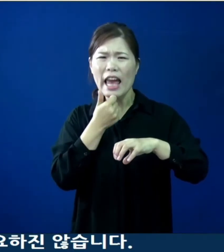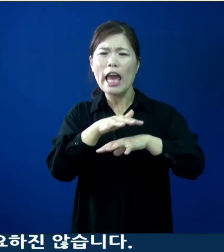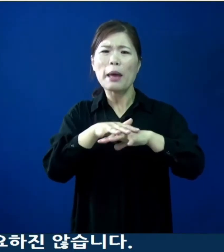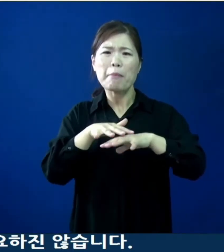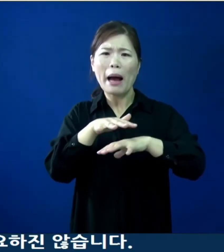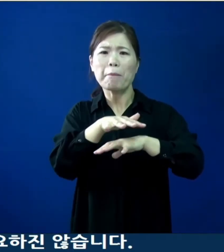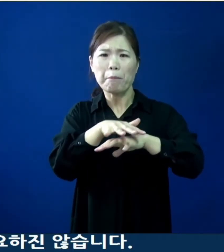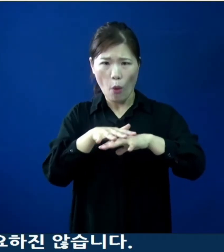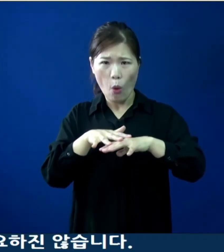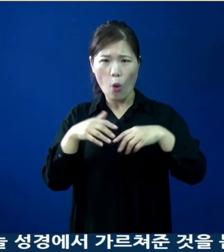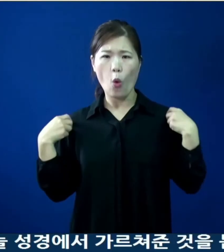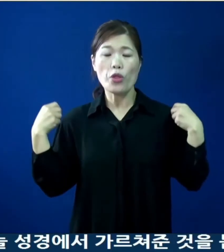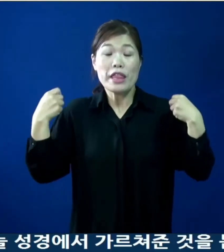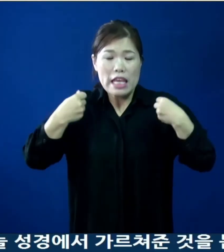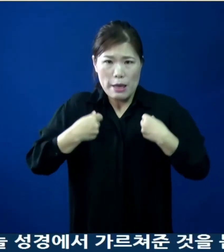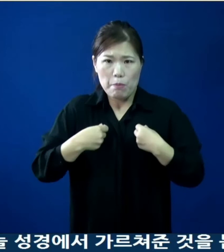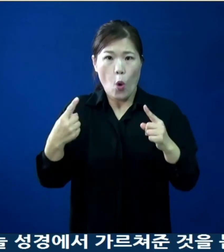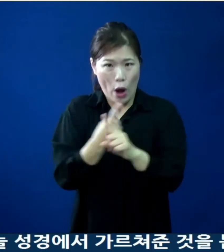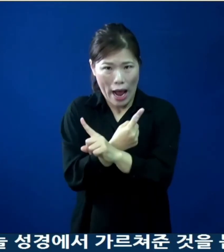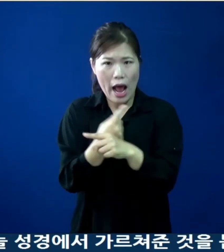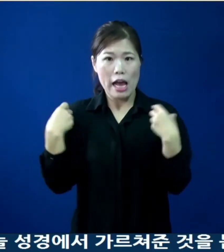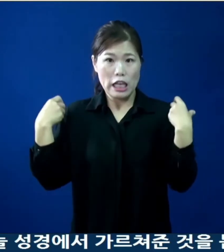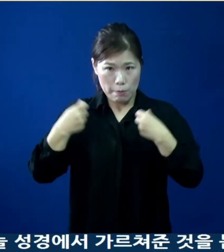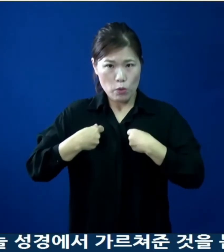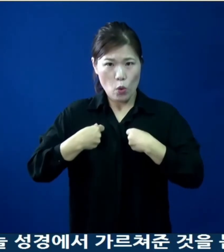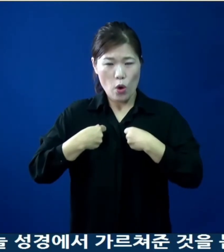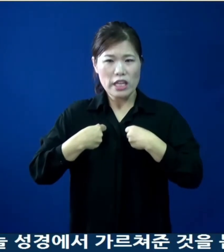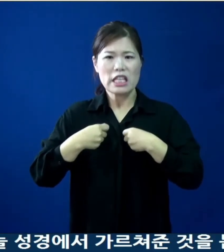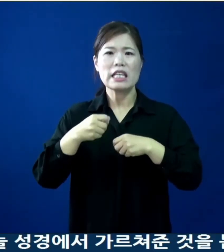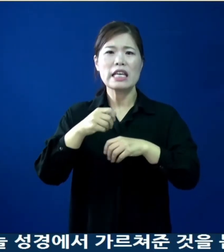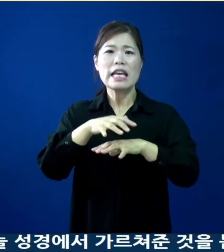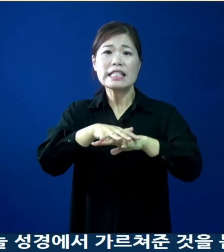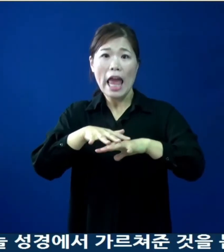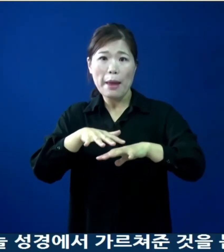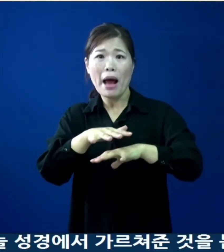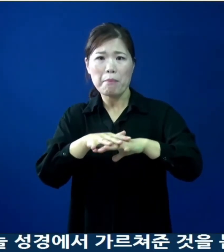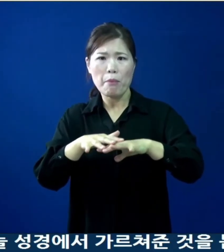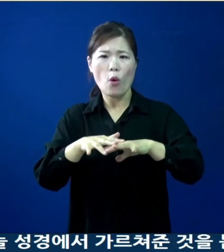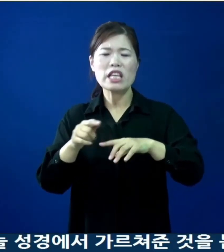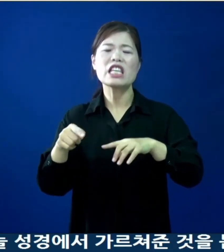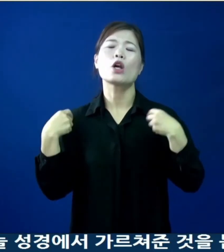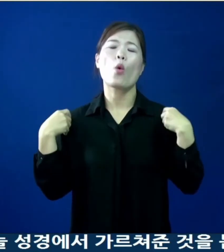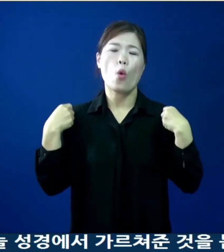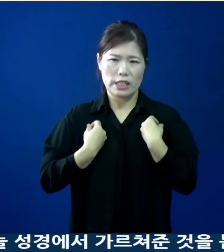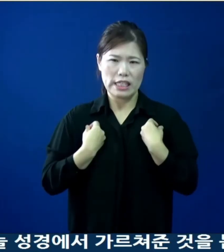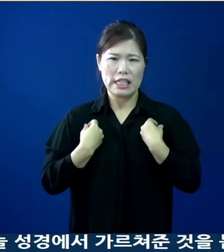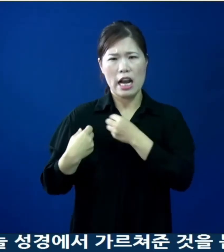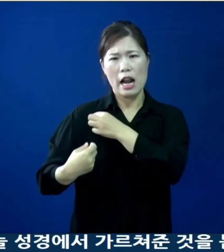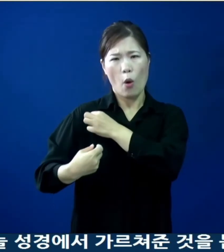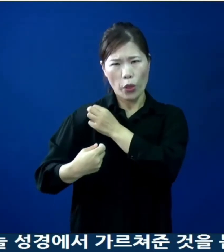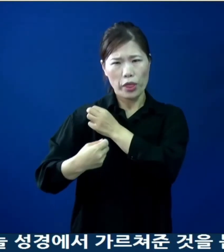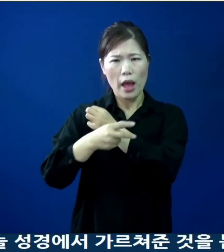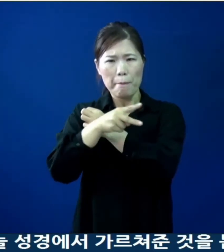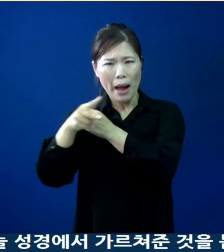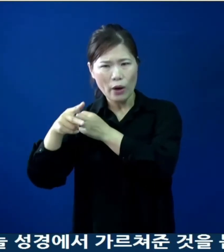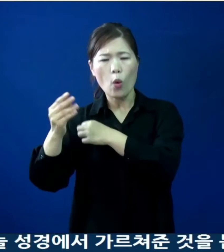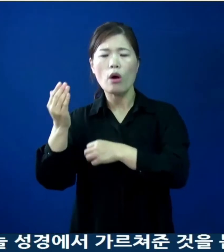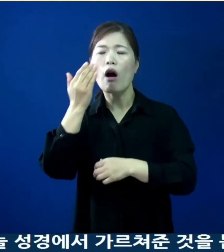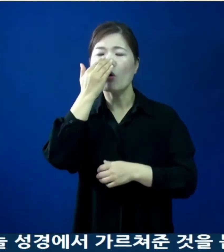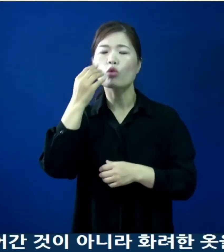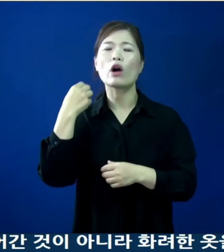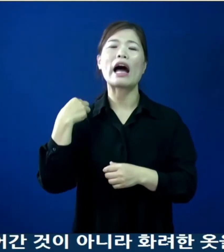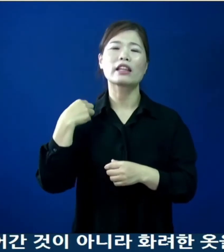그 세마포 옷을 거룩한 옷이라고 얘기하는 겁니다. 저렇게 멋진 대제사장만 입는 특별한